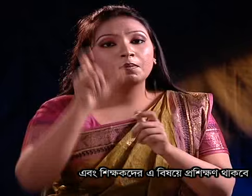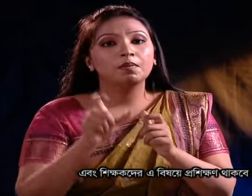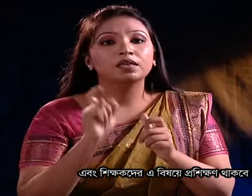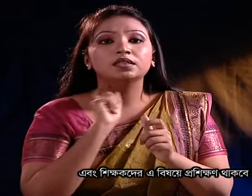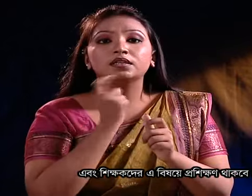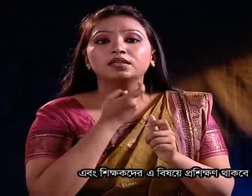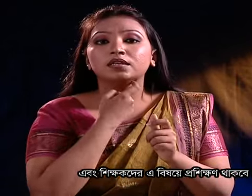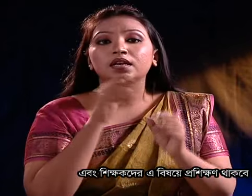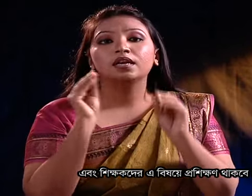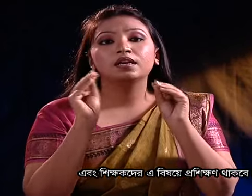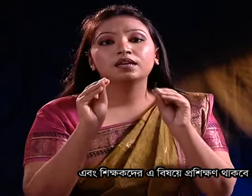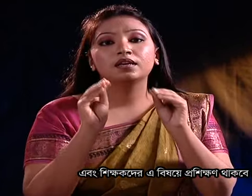থাকবে।